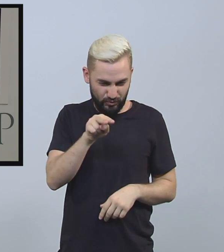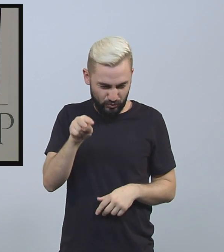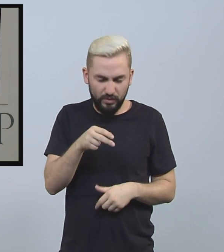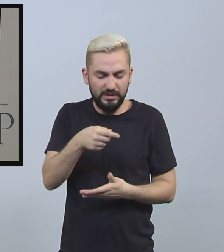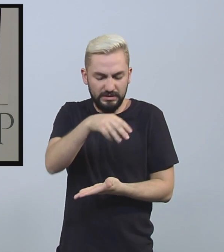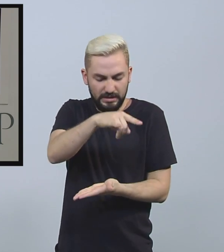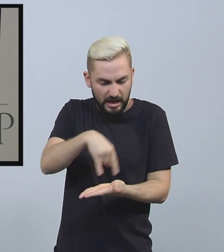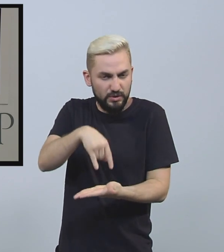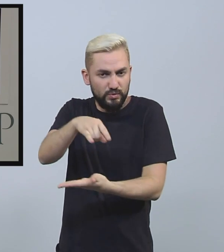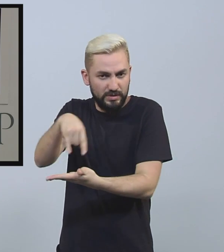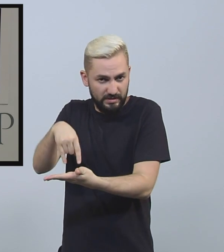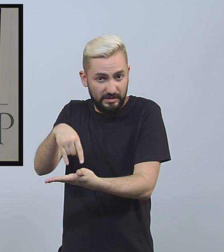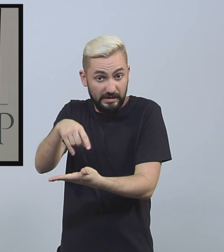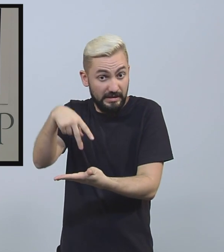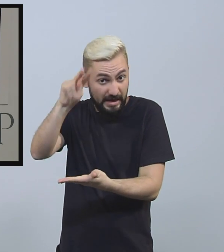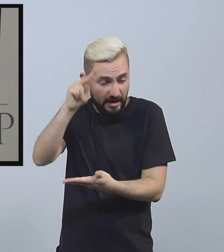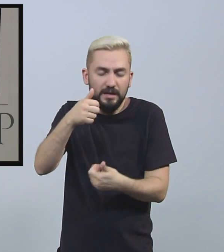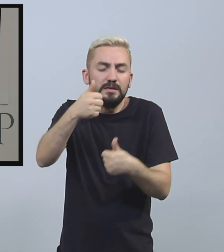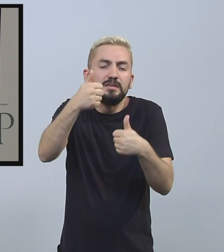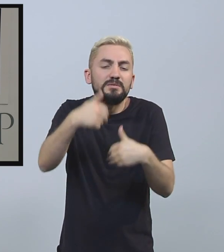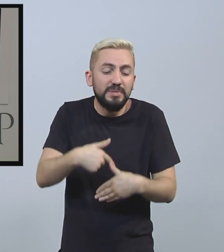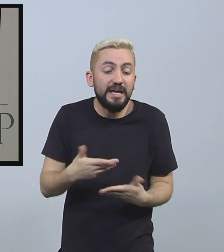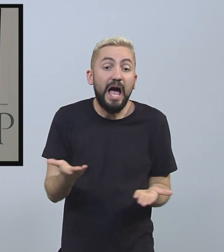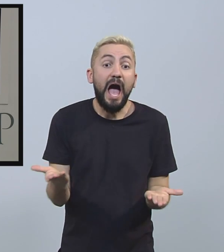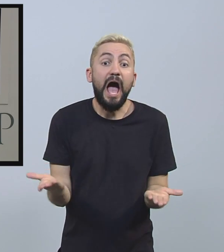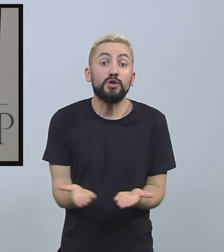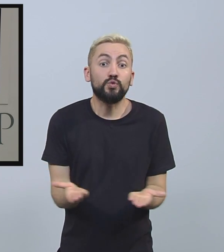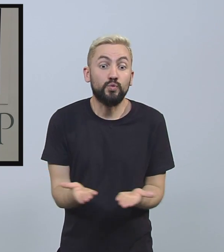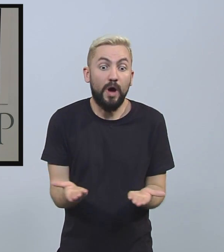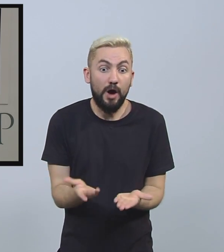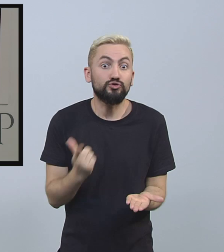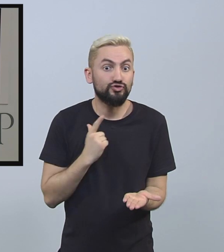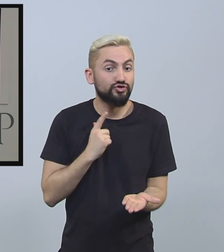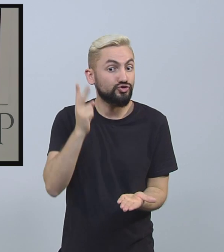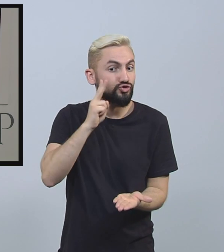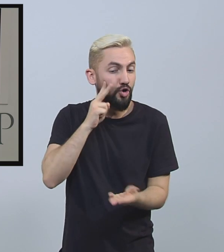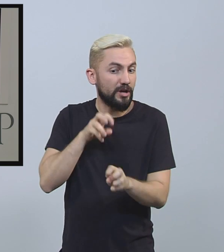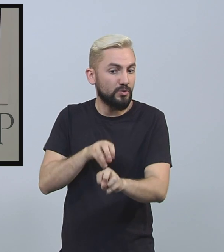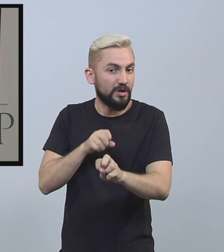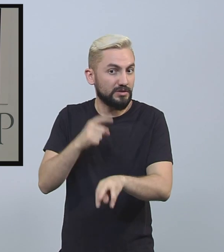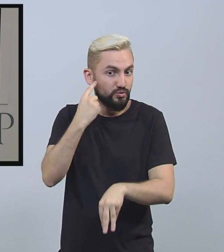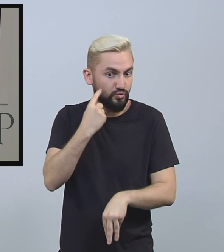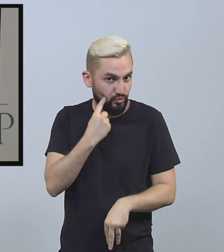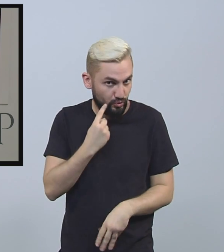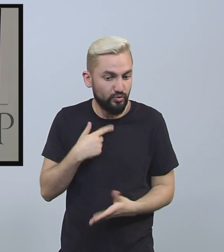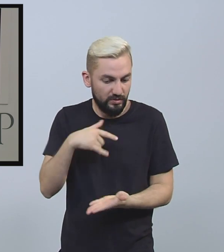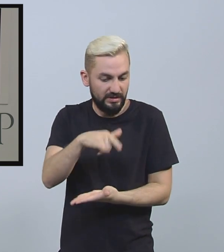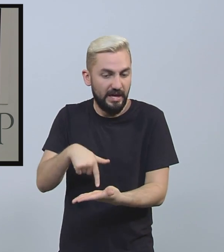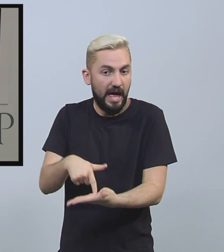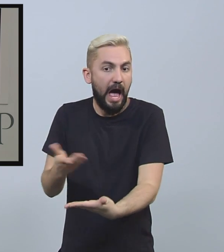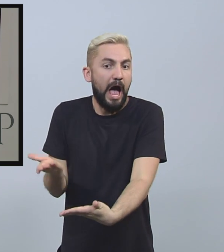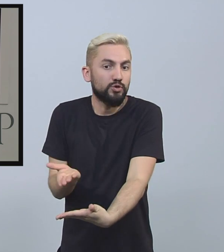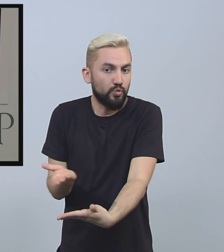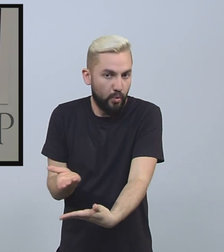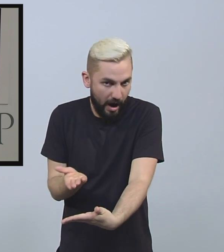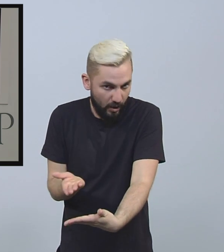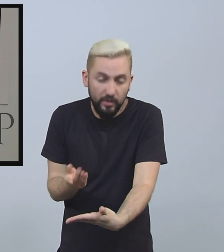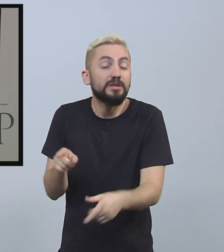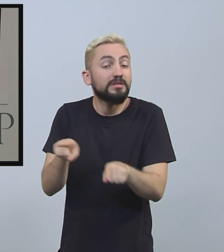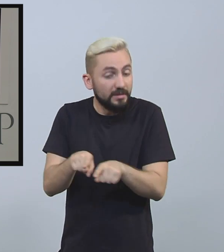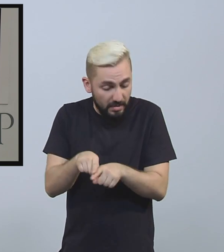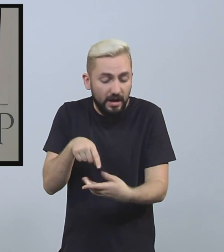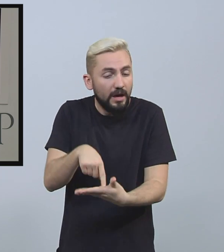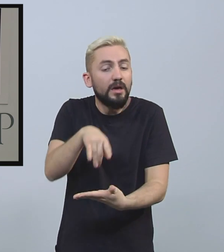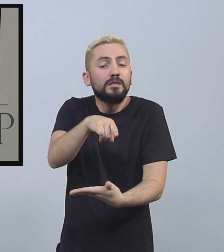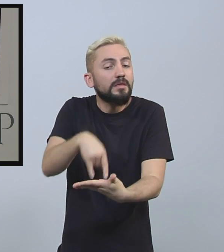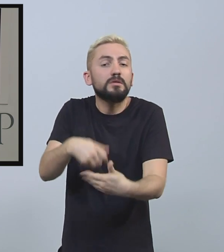de eventos mais atuais na história da educação de surdos e que tem a ver com a luta da